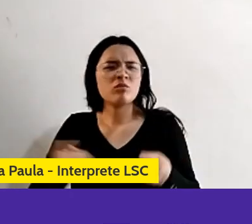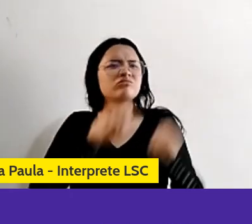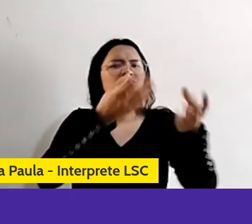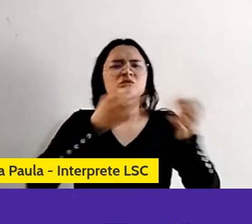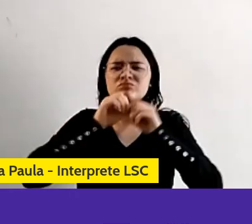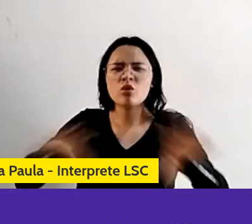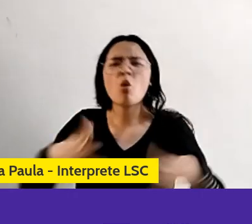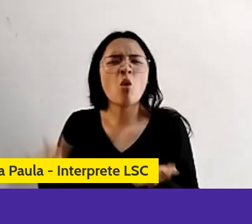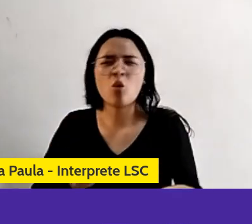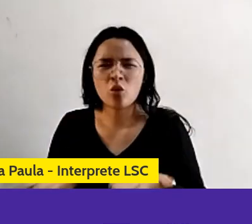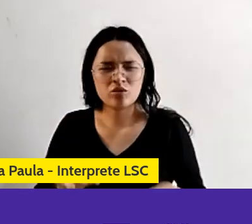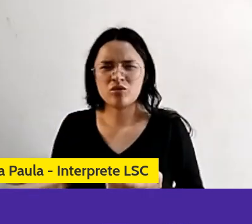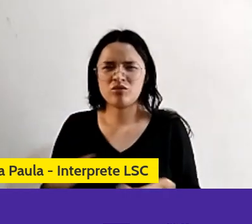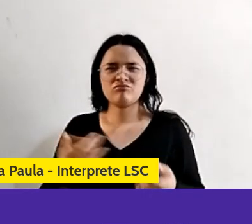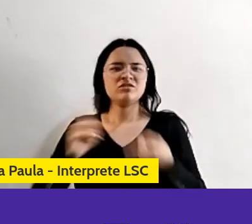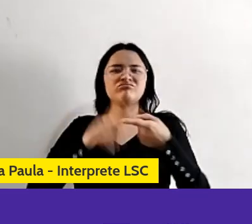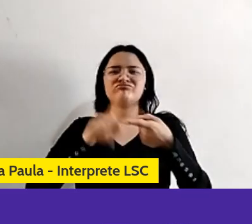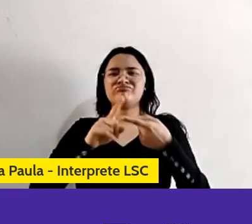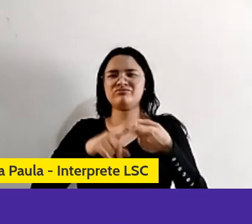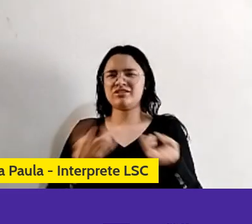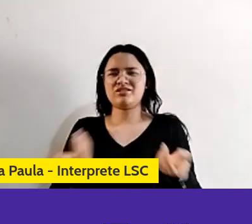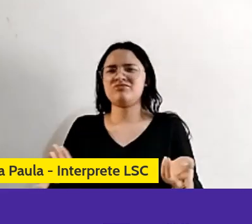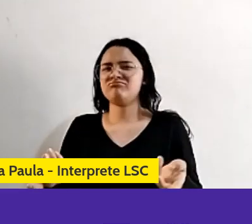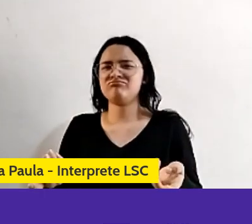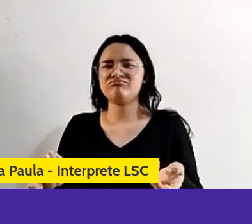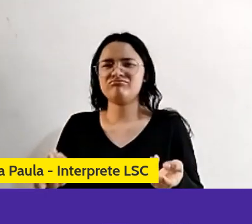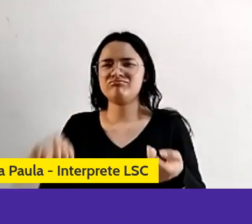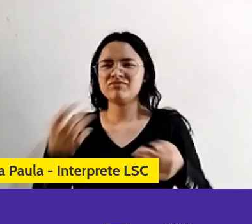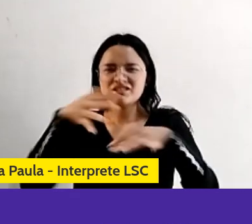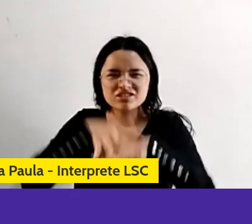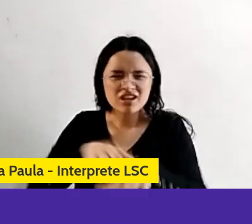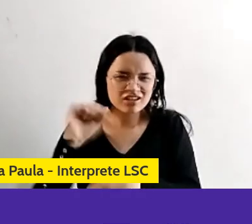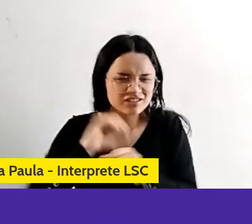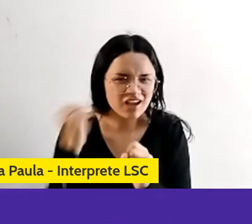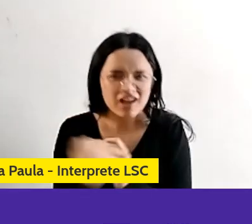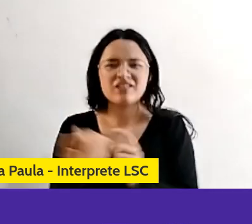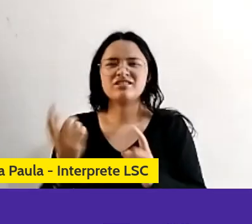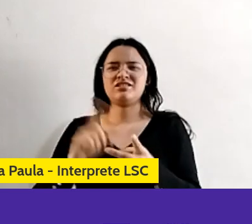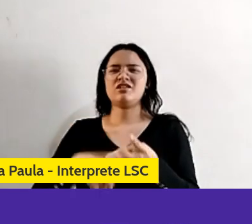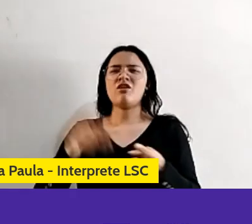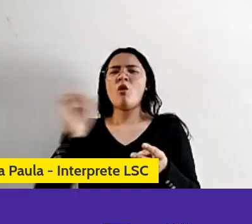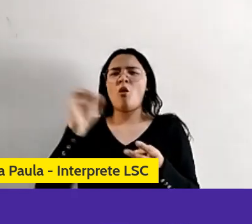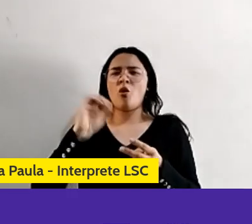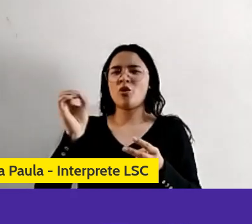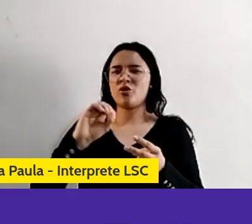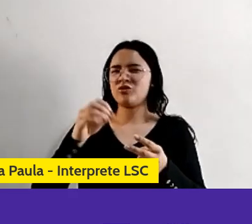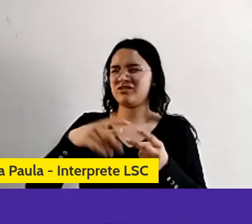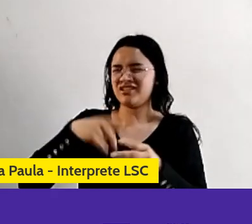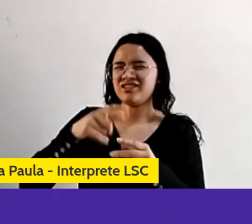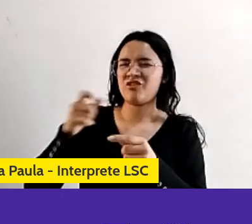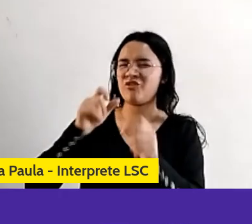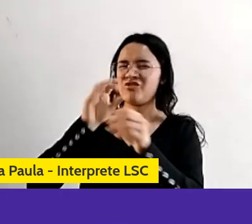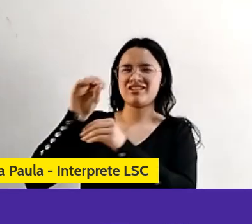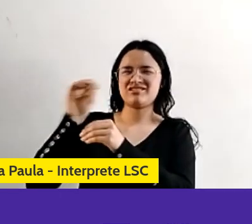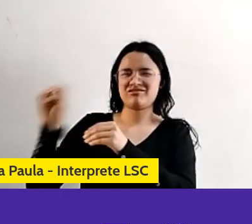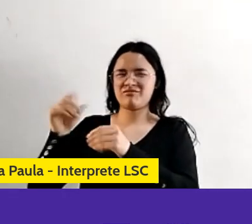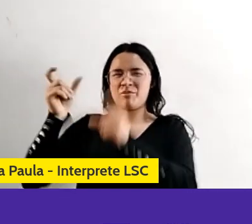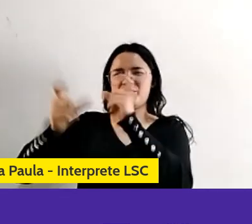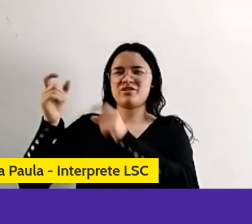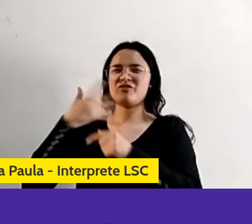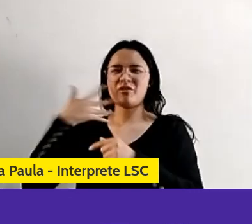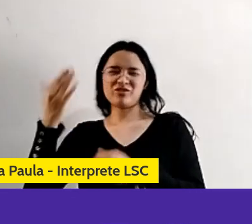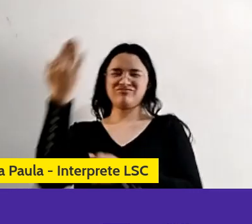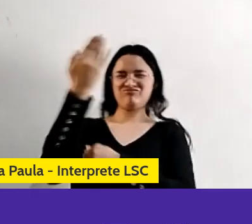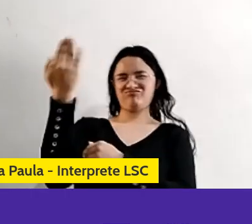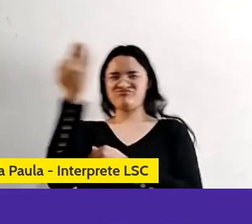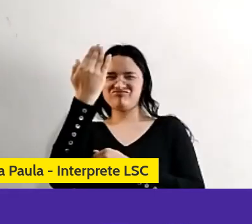manera? ¿Redes sociales? ¿Promoción? ¿Contratar influencers? Ahora los influencers son una herramienta muy válida